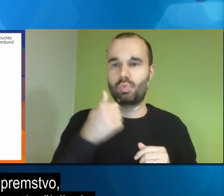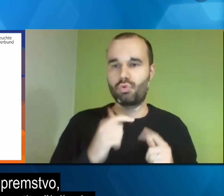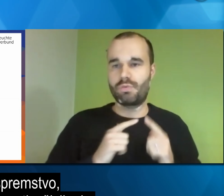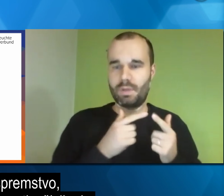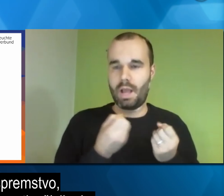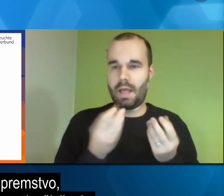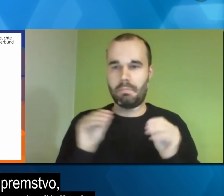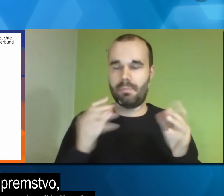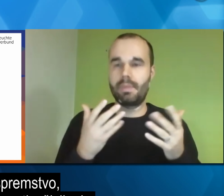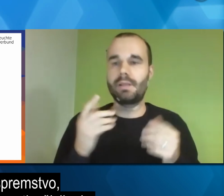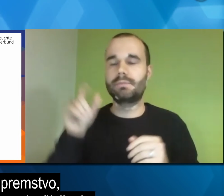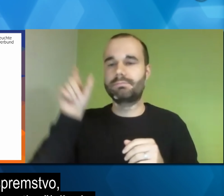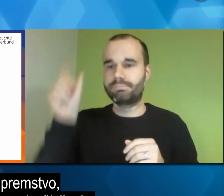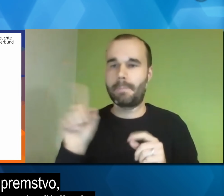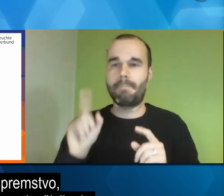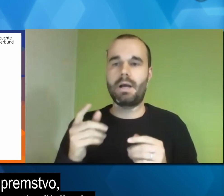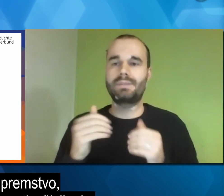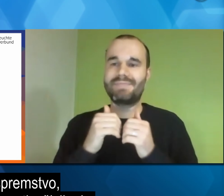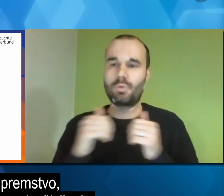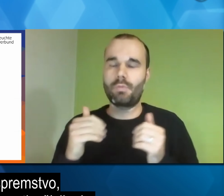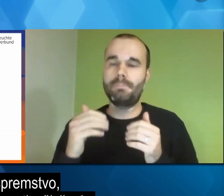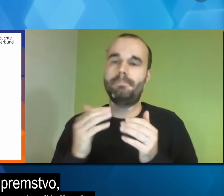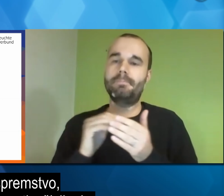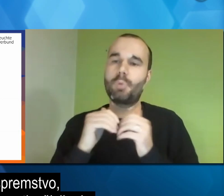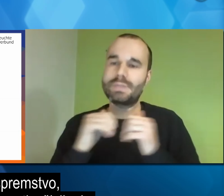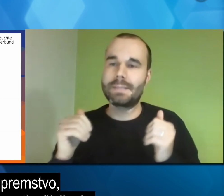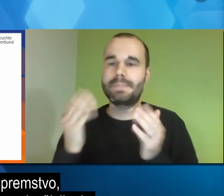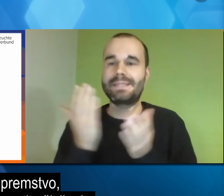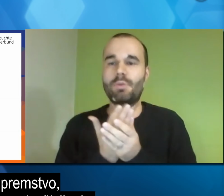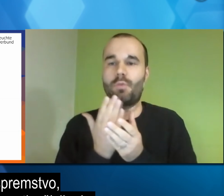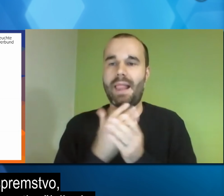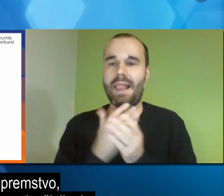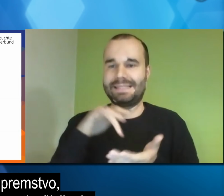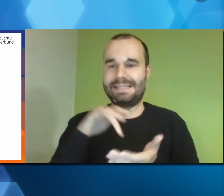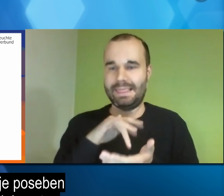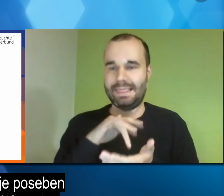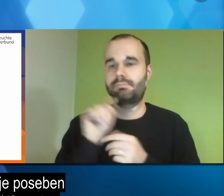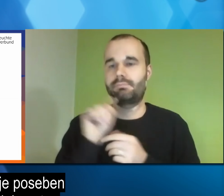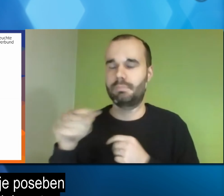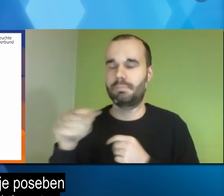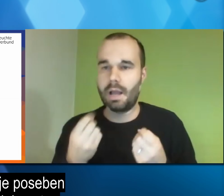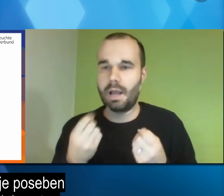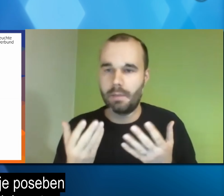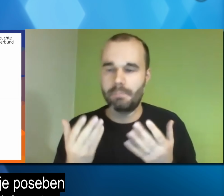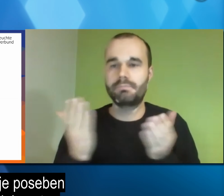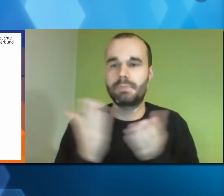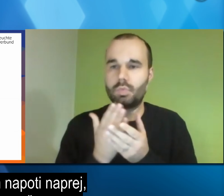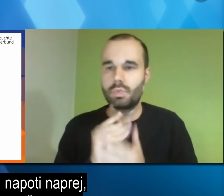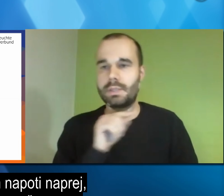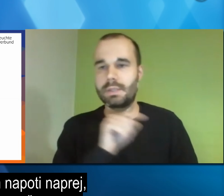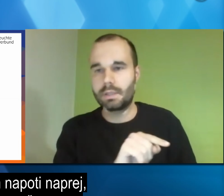svetujejo, nudijo spremstvo, kam se vključevati v življenju. Torej, to je poseben svetovalni